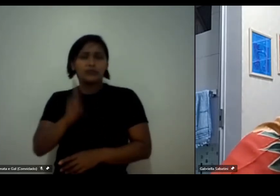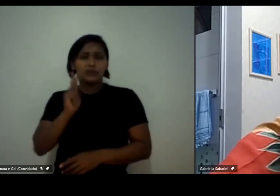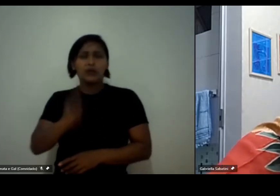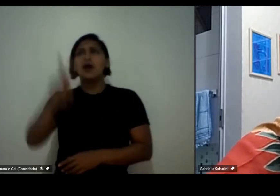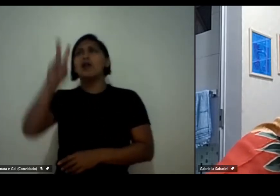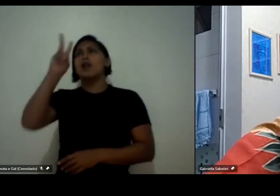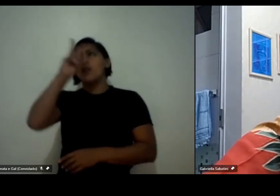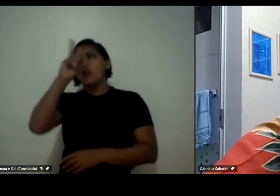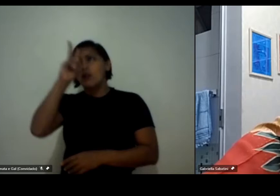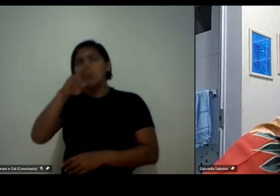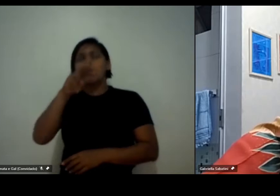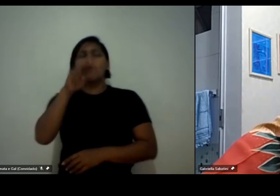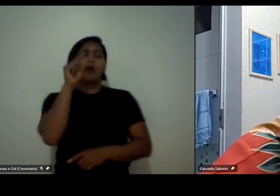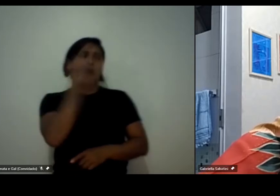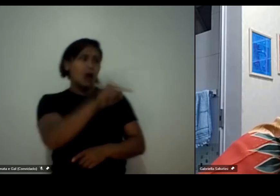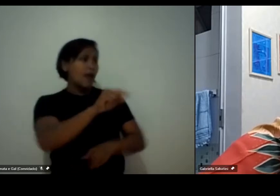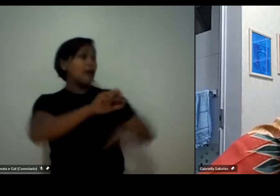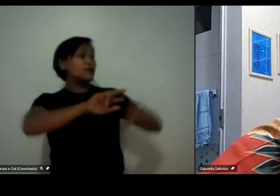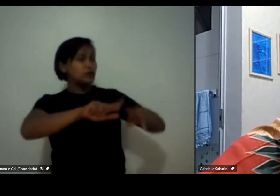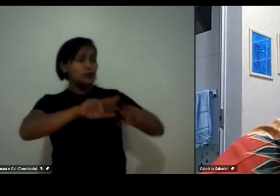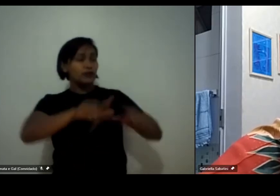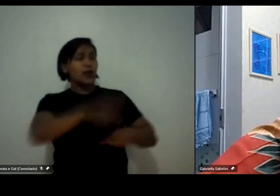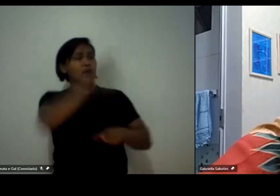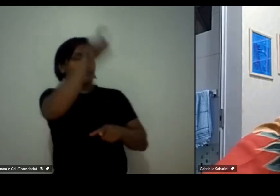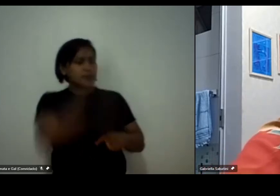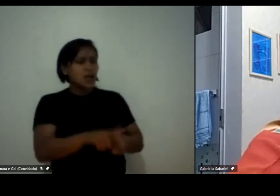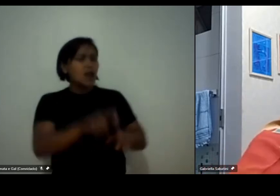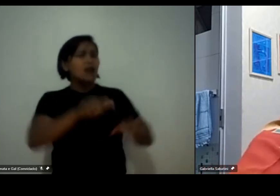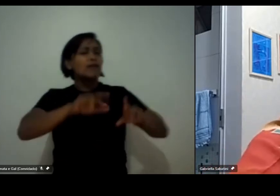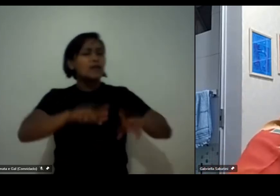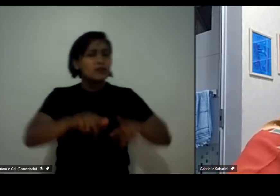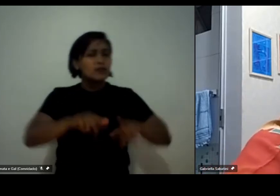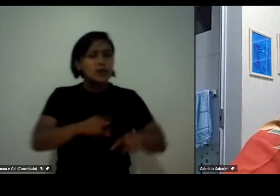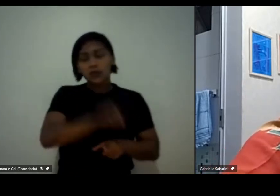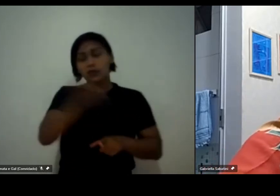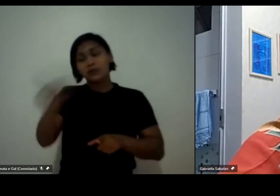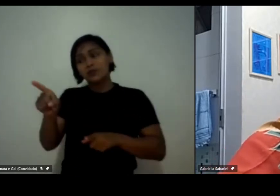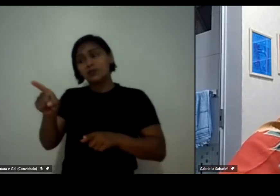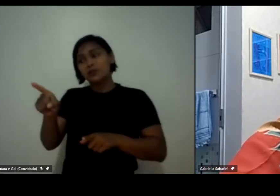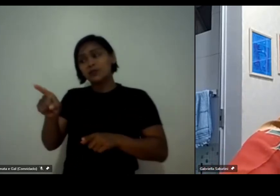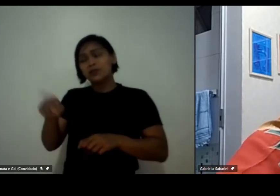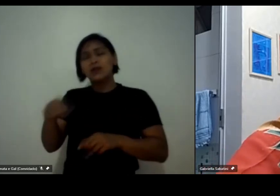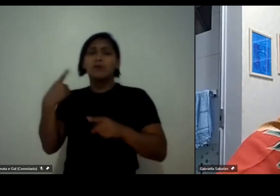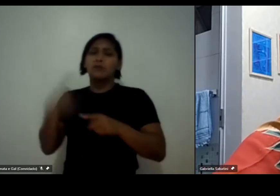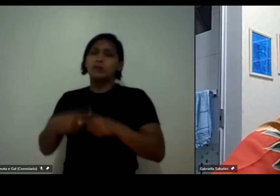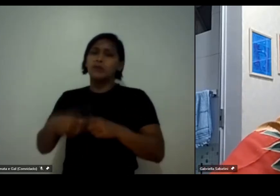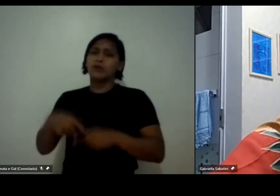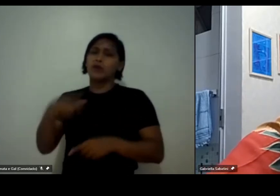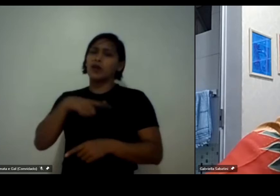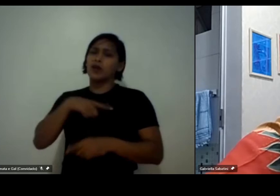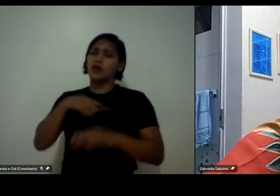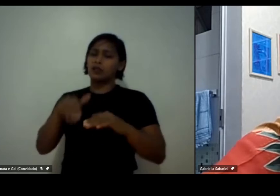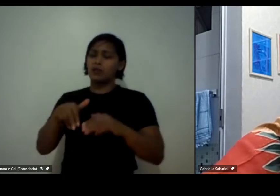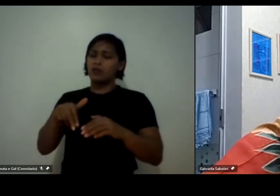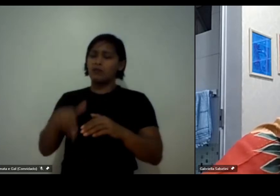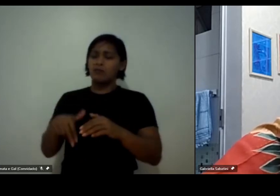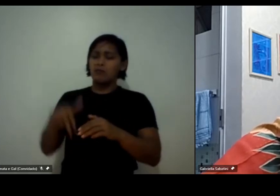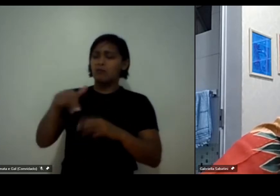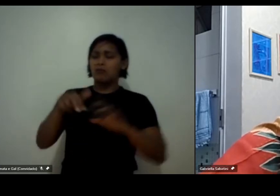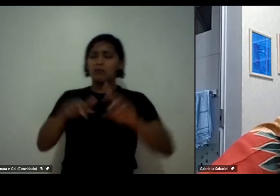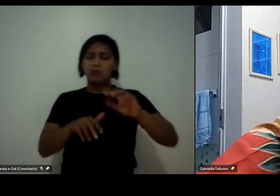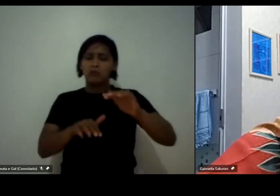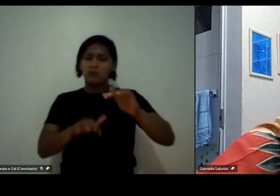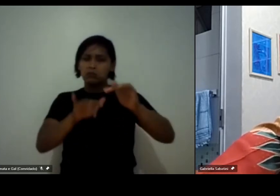lembrado de que você é diferente de. Diferente de porque, às vezes, tem uma escada que está no meio do seu